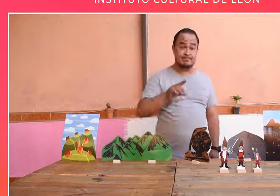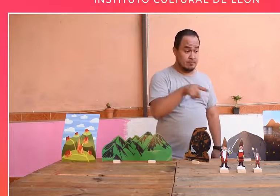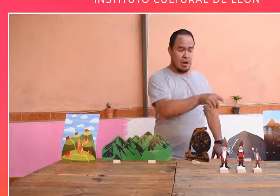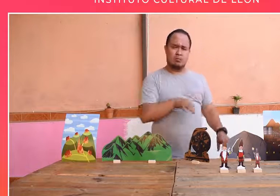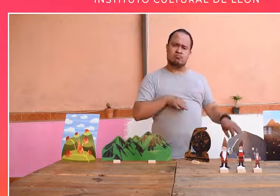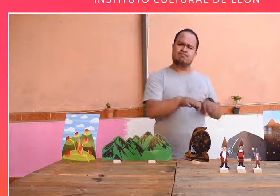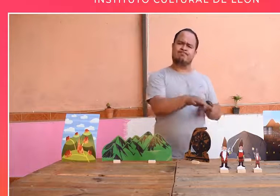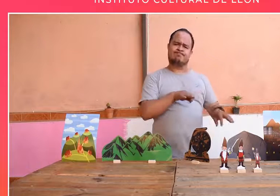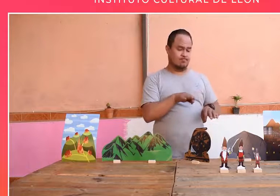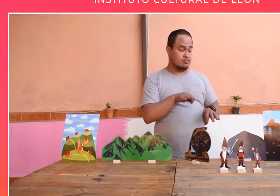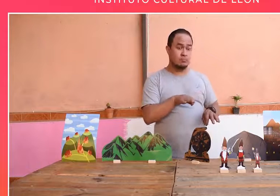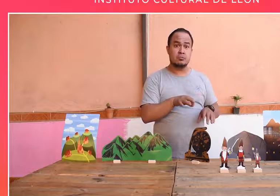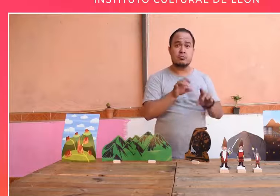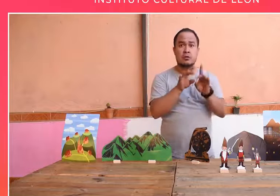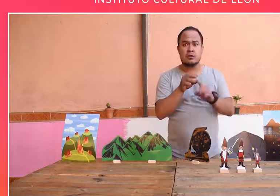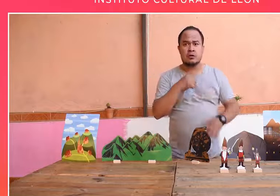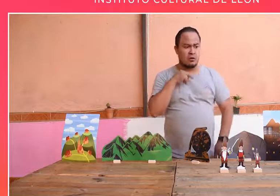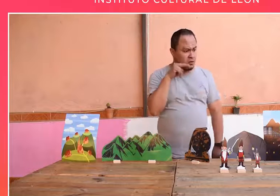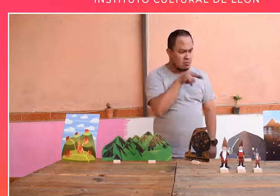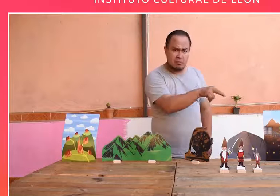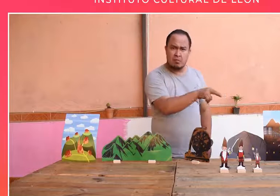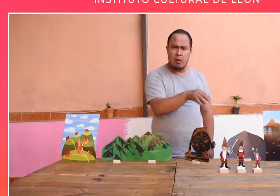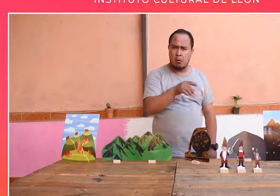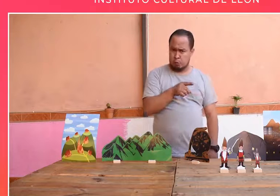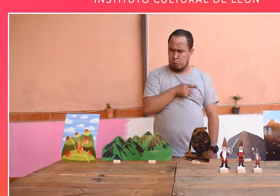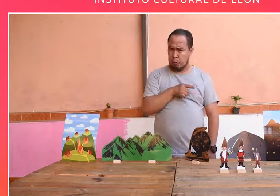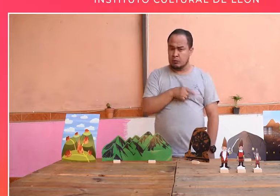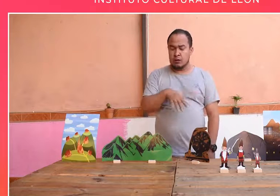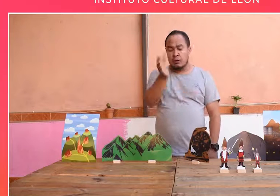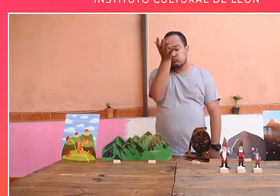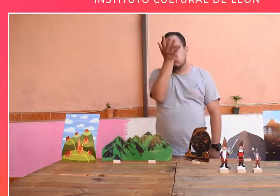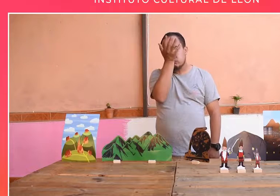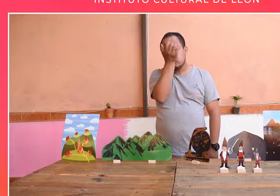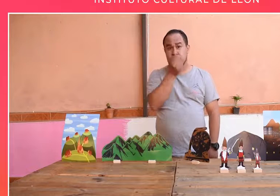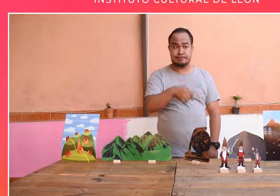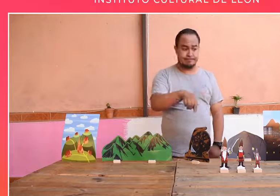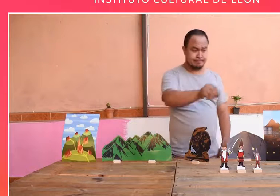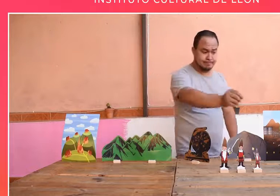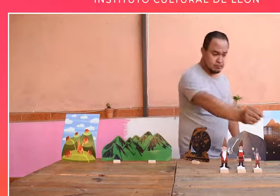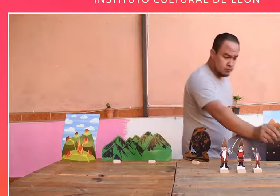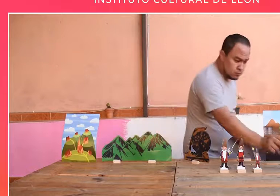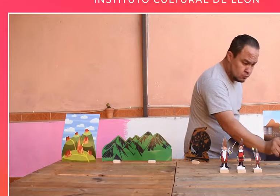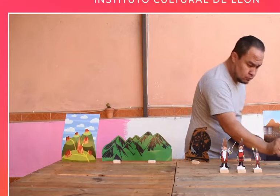Y estaban tranquilos porque tenían un nuevo sapo que les indicaría sobre las lluvias.